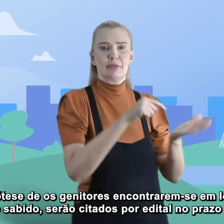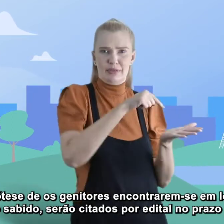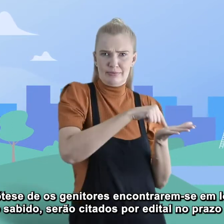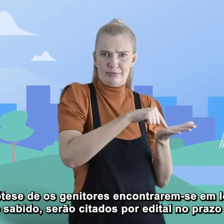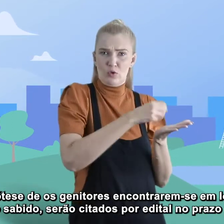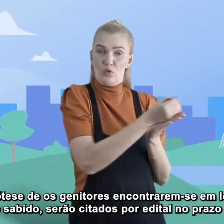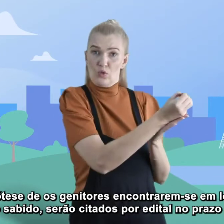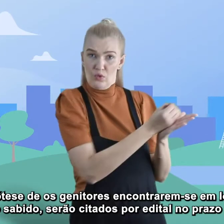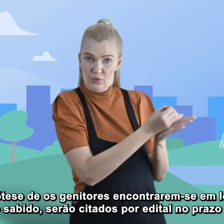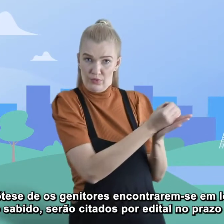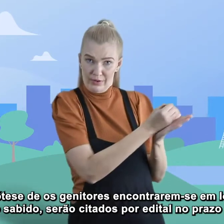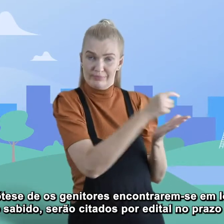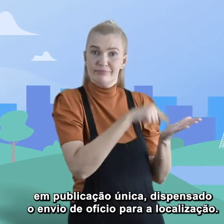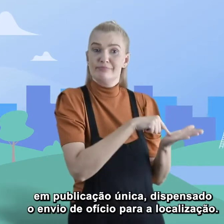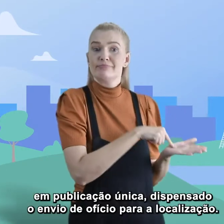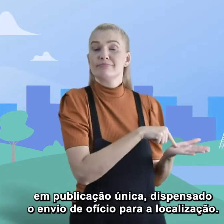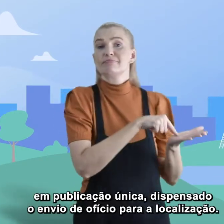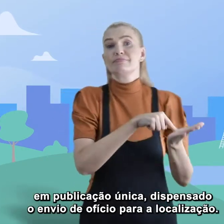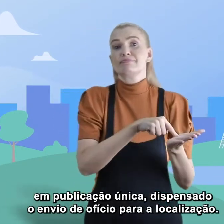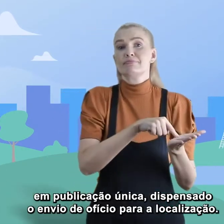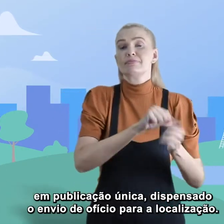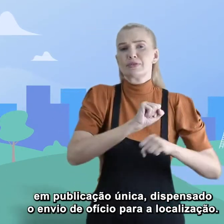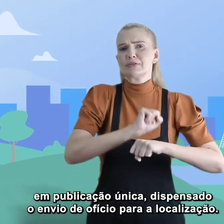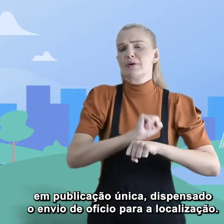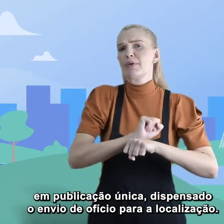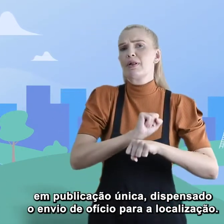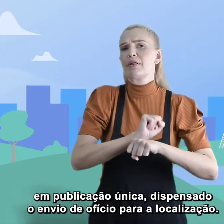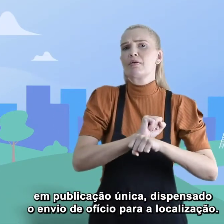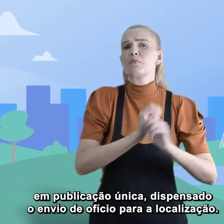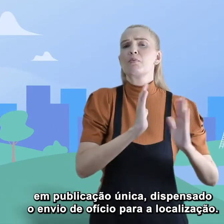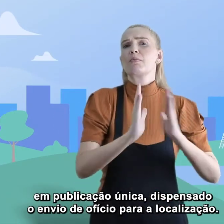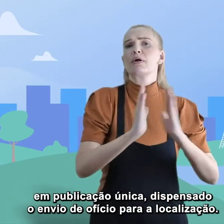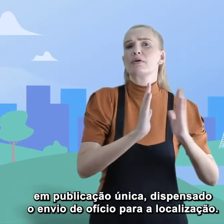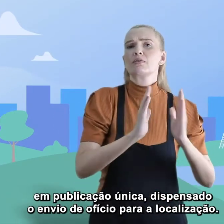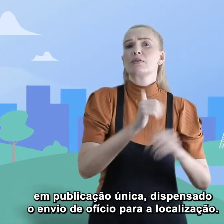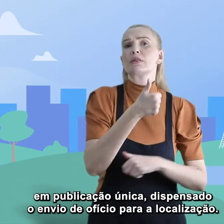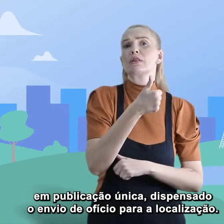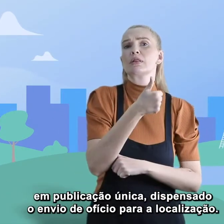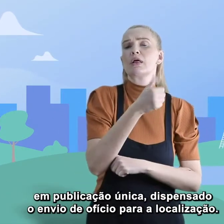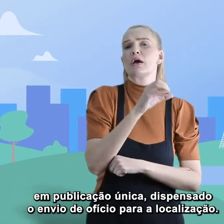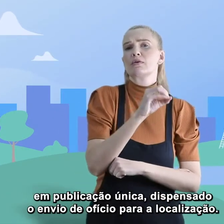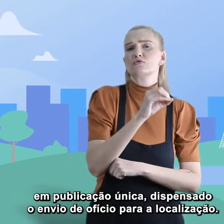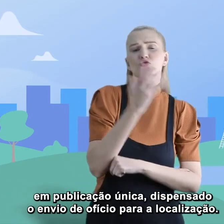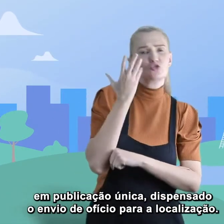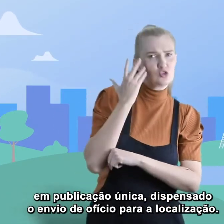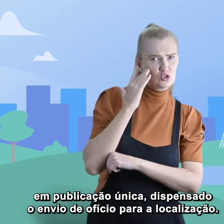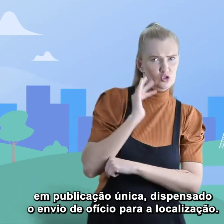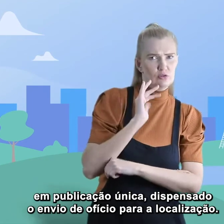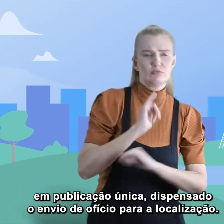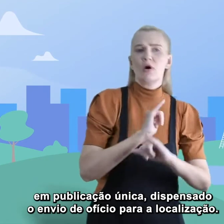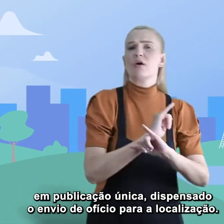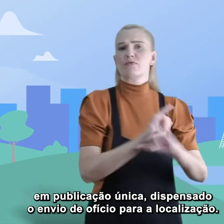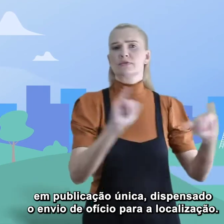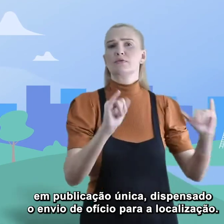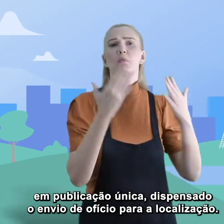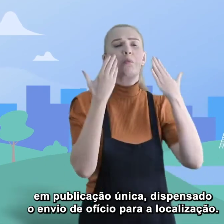prazo de 10 dias, em publicação única, dispensado o envio de ofício para a localização.